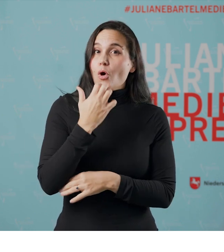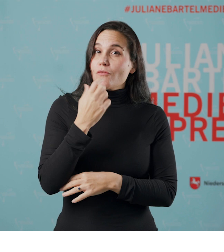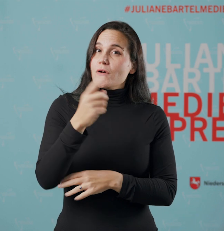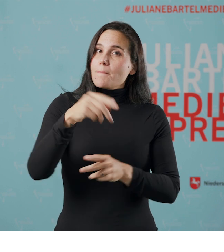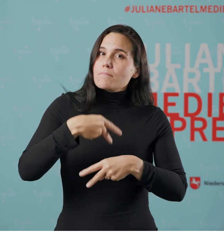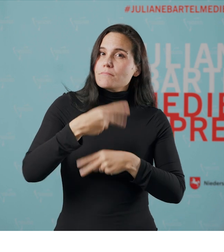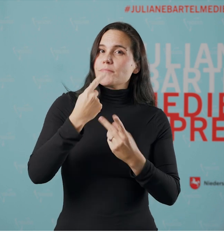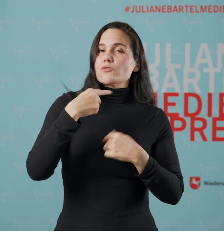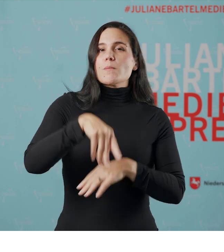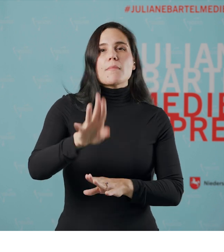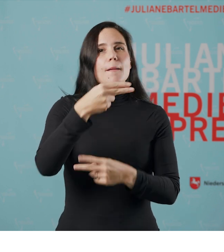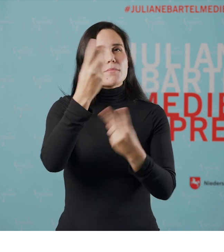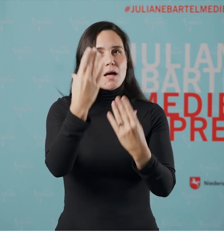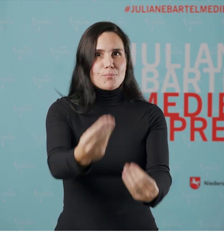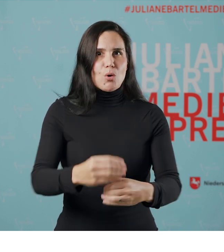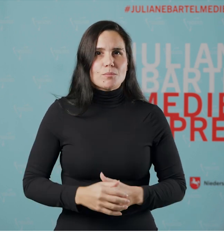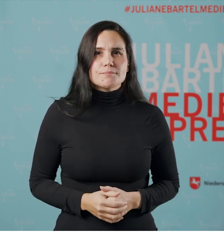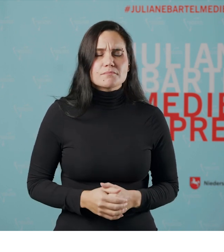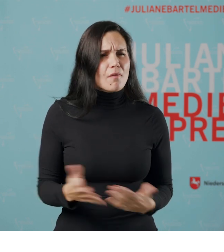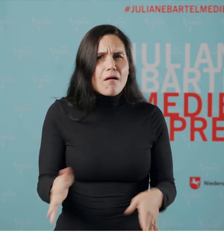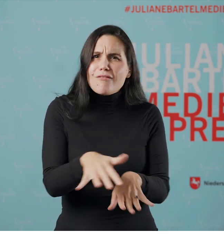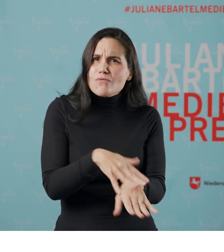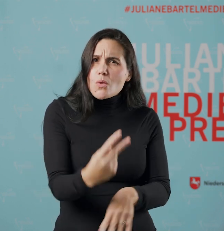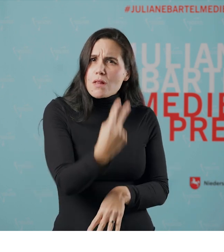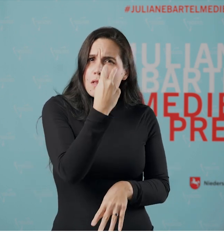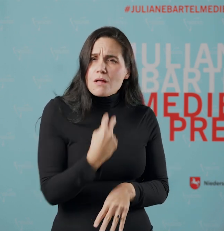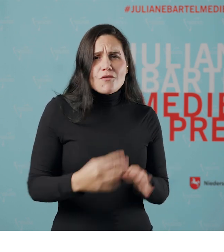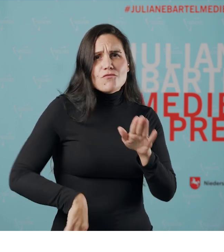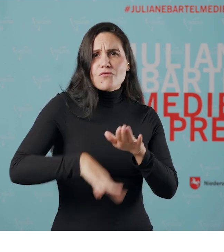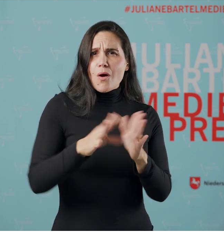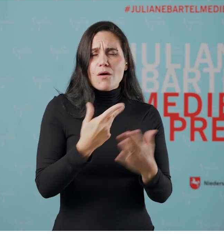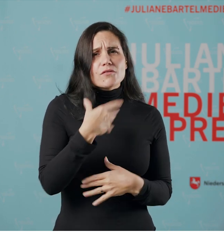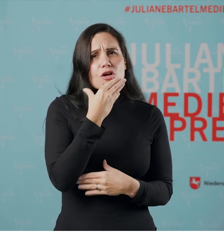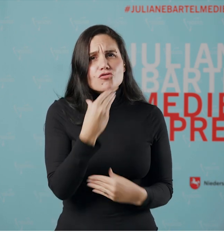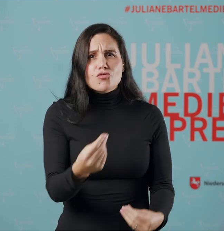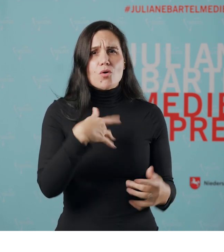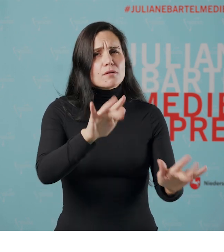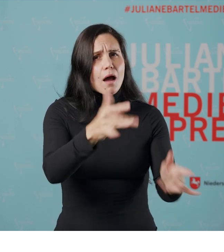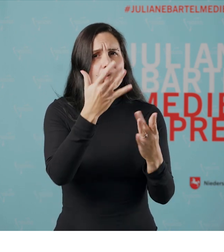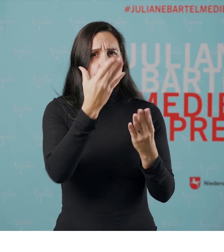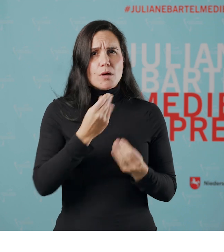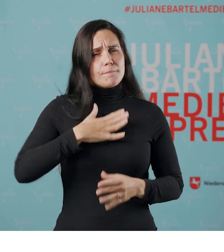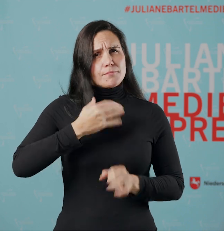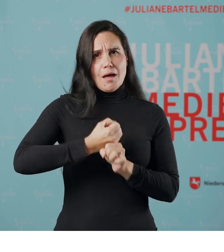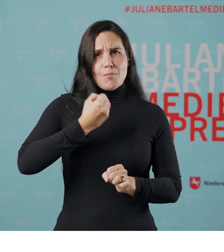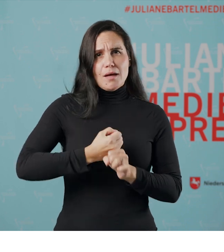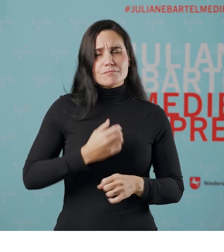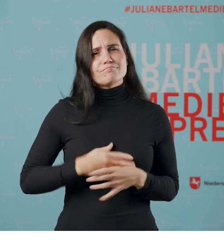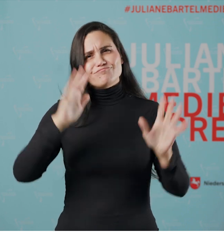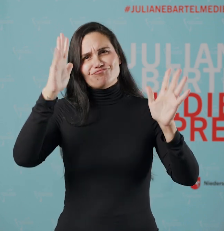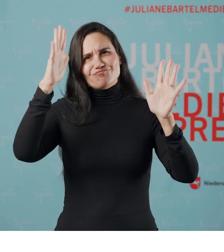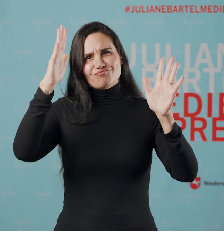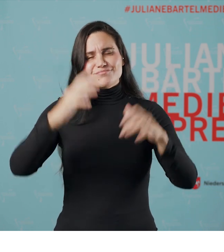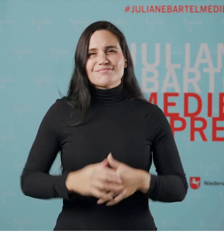und ich hoffe, der Preis kann einen kleinen Beitrag leisten. Ich fühle mich so gesehen, fühle mich so sichtbar und es ist so schön, anerkannt zu werden für das, was ich